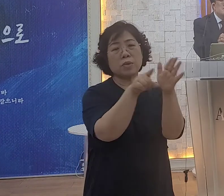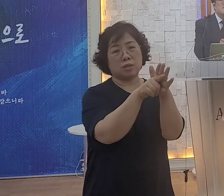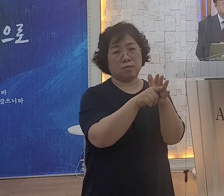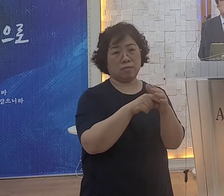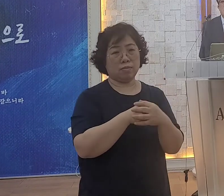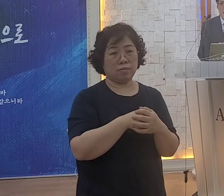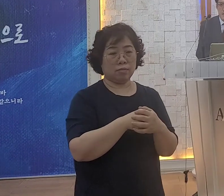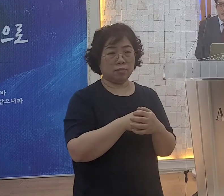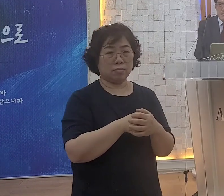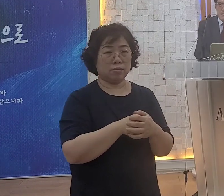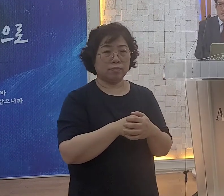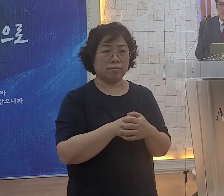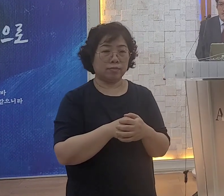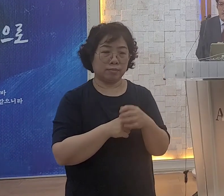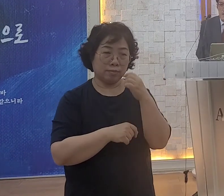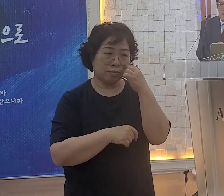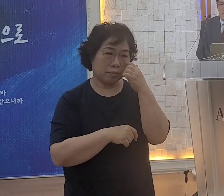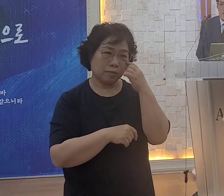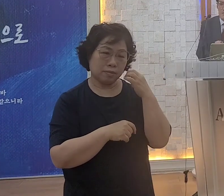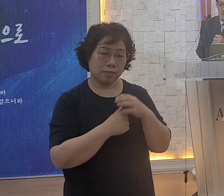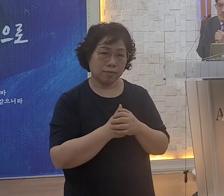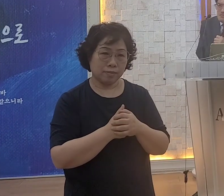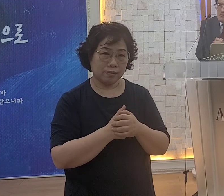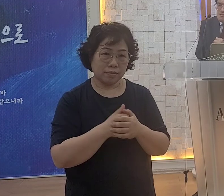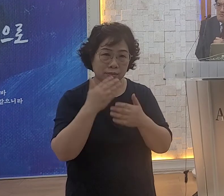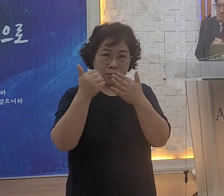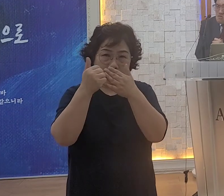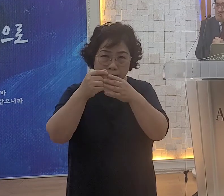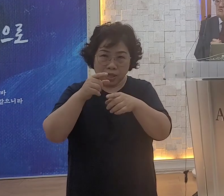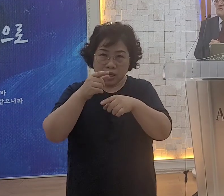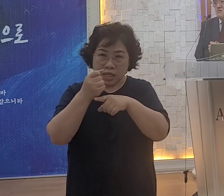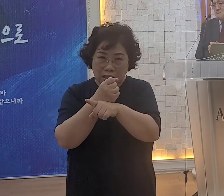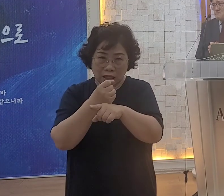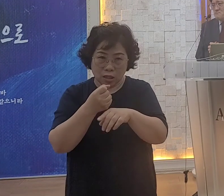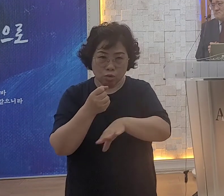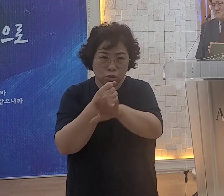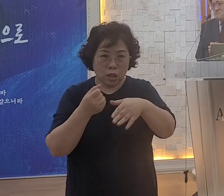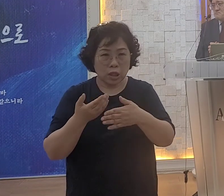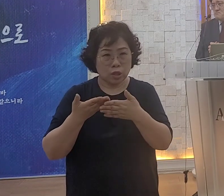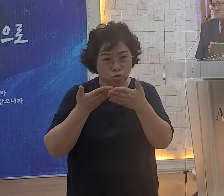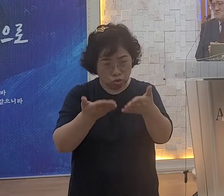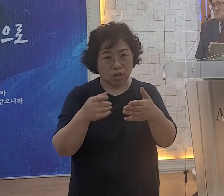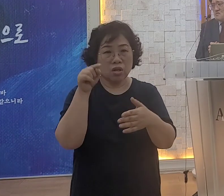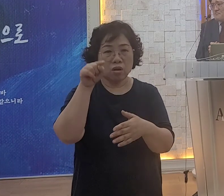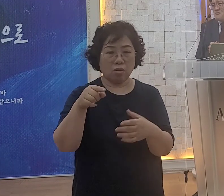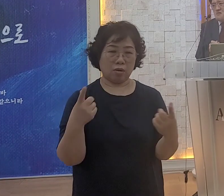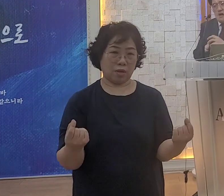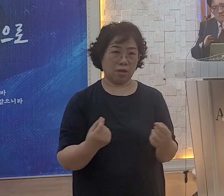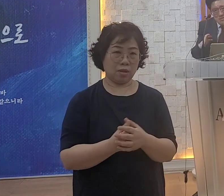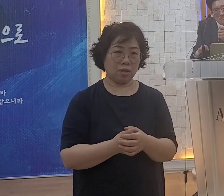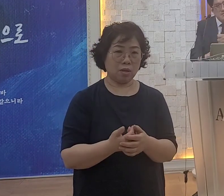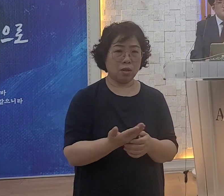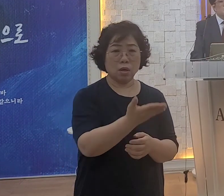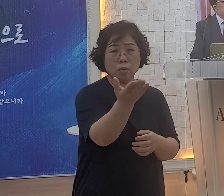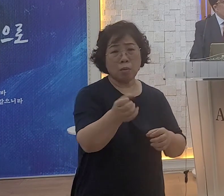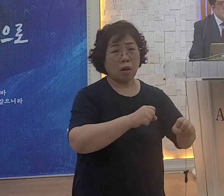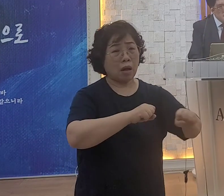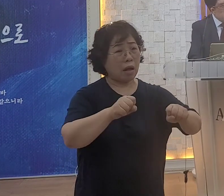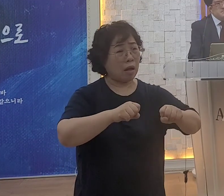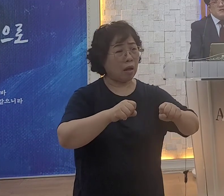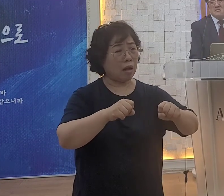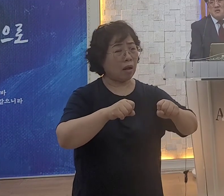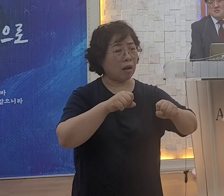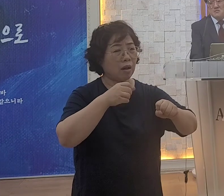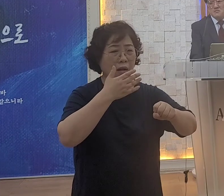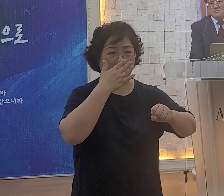이 믿음을 믿는 자에게 하나님의 의를 우리에게 주신다. 여러분이 뭘 할 수 있다고 믿는 그 믿음